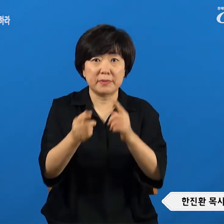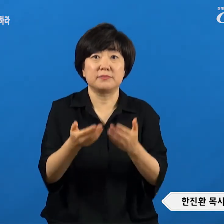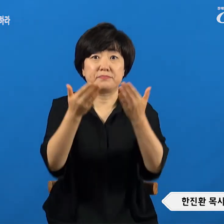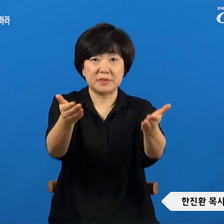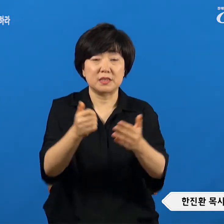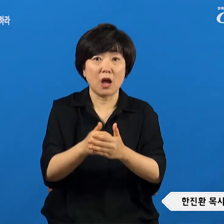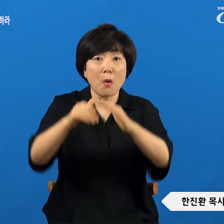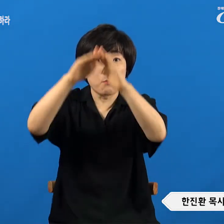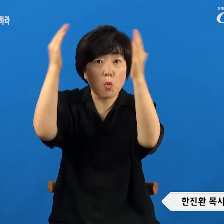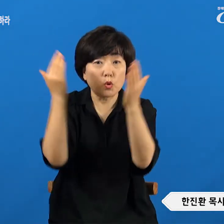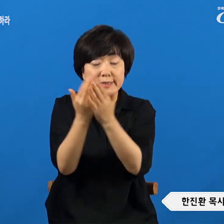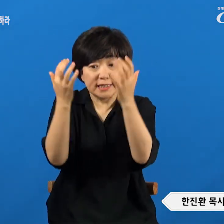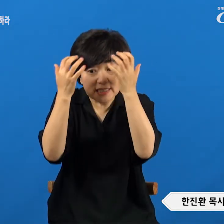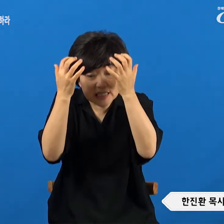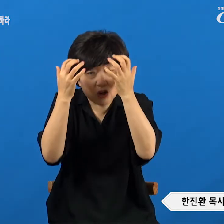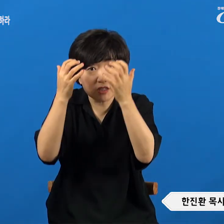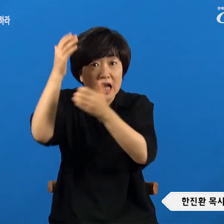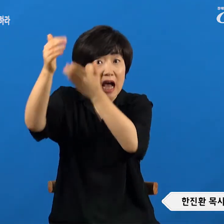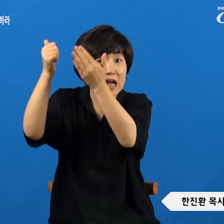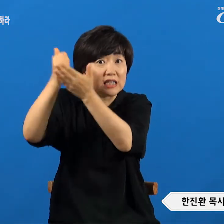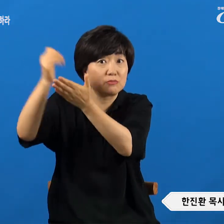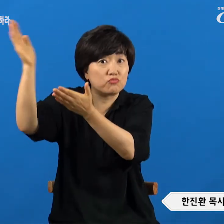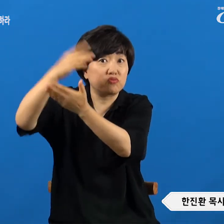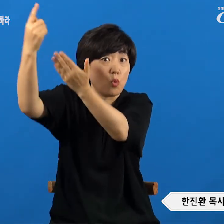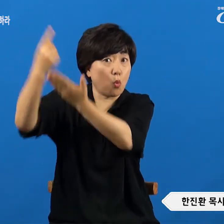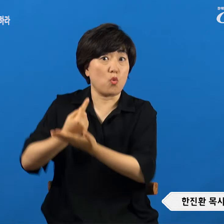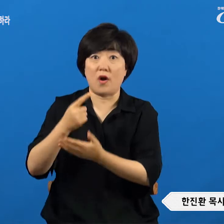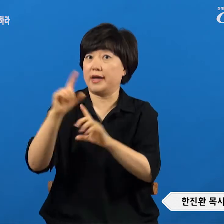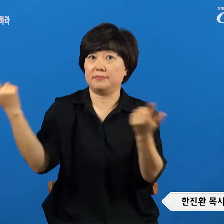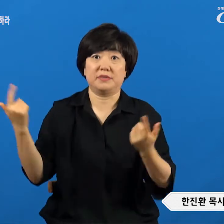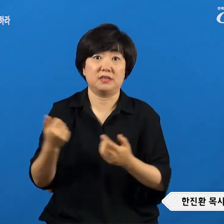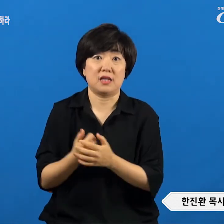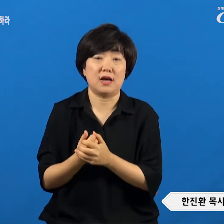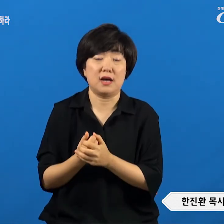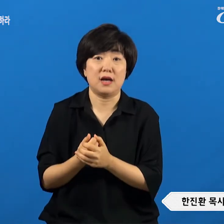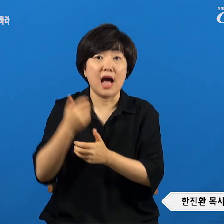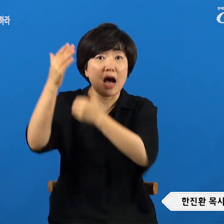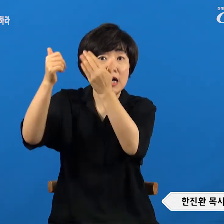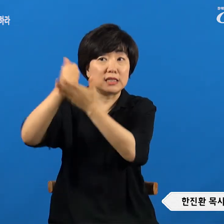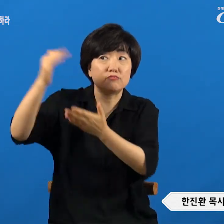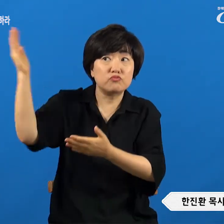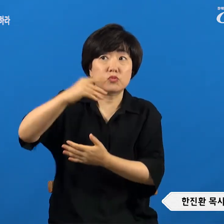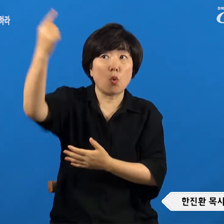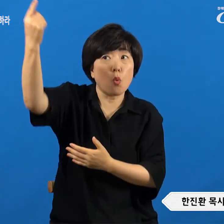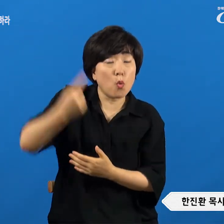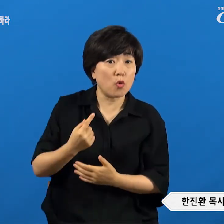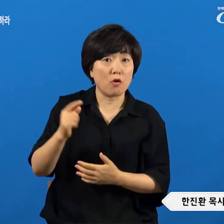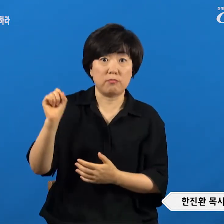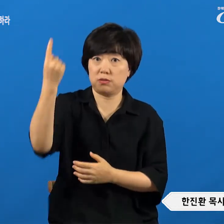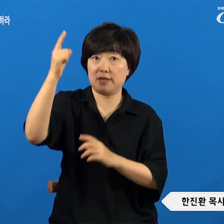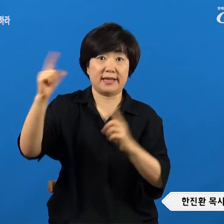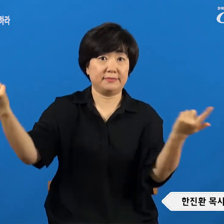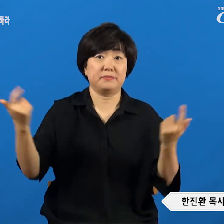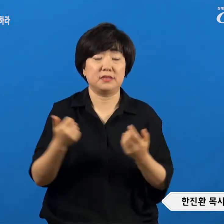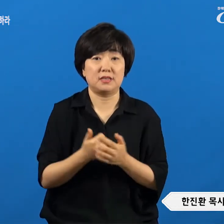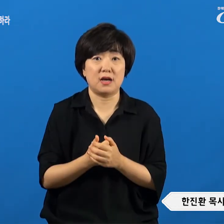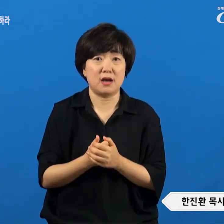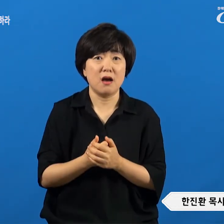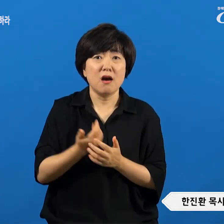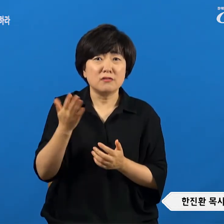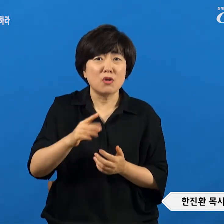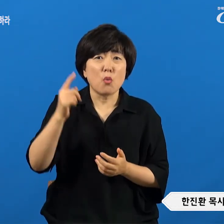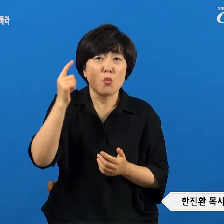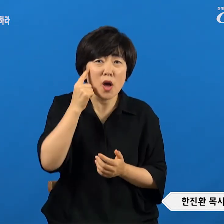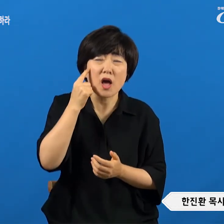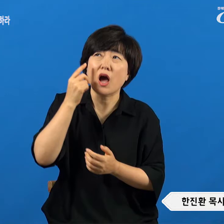그 모든 시련은 하나님이 주신 것이 아닙니다. 하나님께로부터 온 것이 아닙니다. 그런데 자꾸